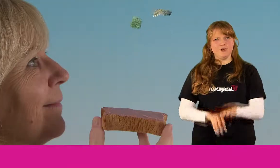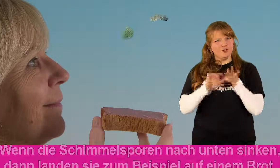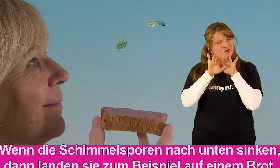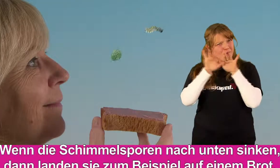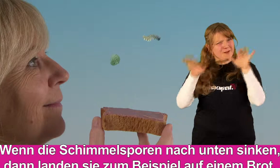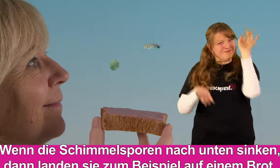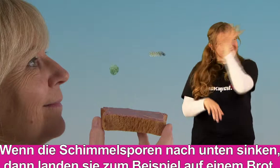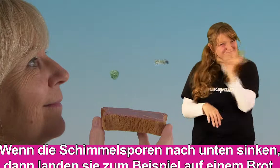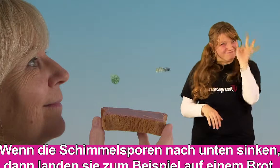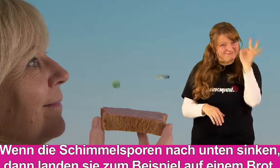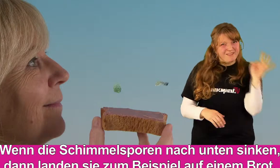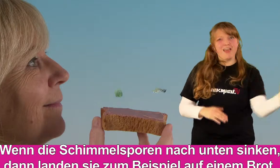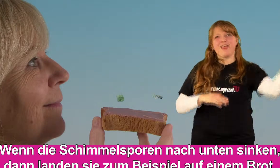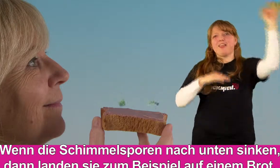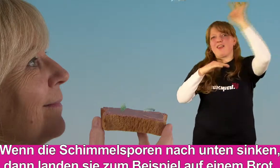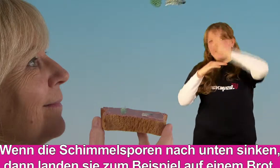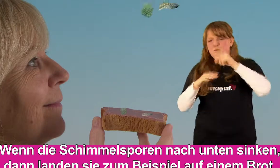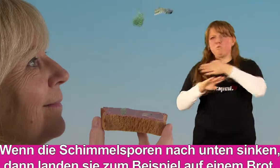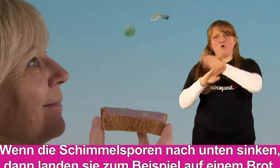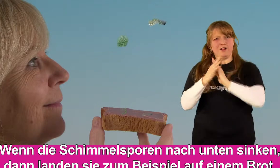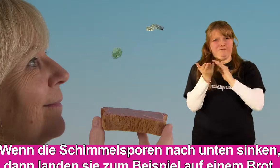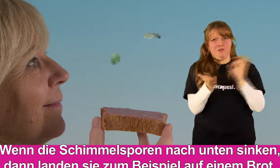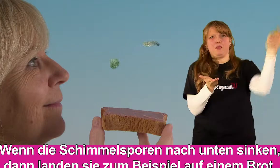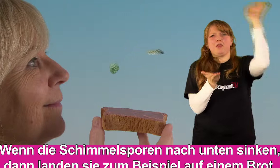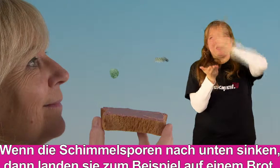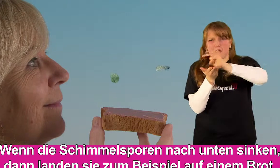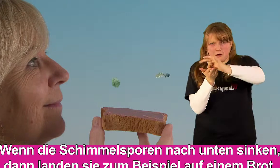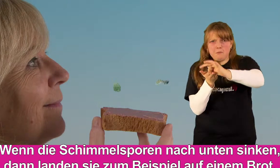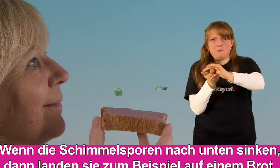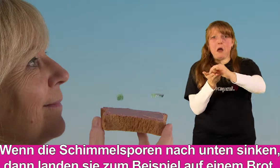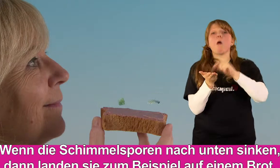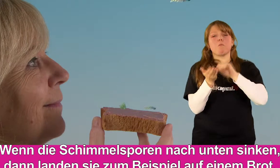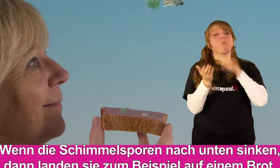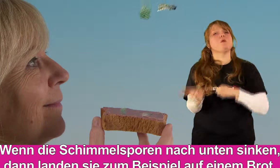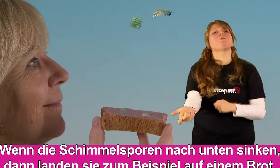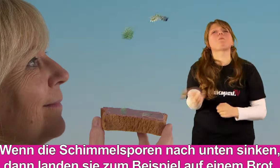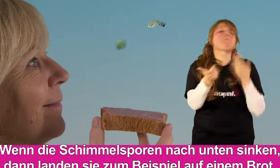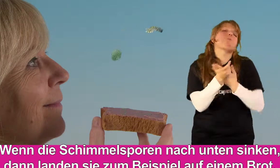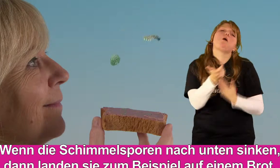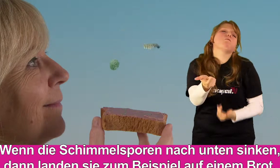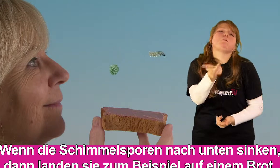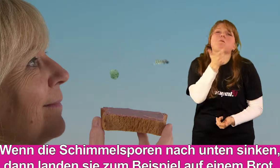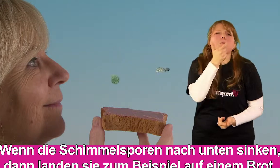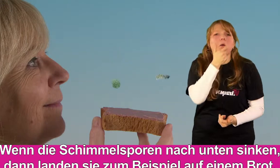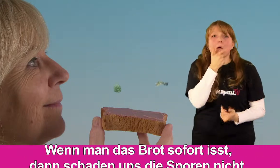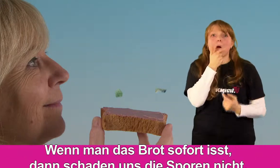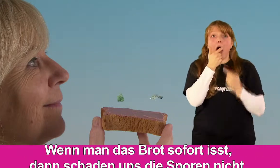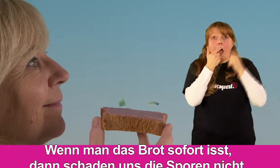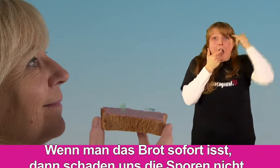Wenn die Schimmelpilze nach unten sinken, dann landen sie zum Beispiel auf einem Brot. Wenn man